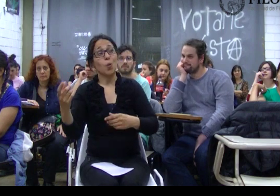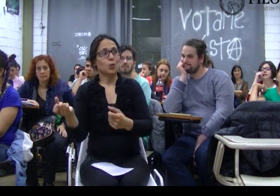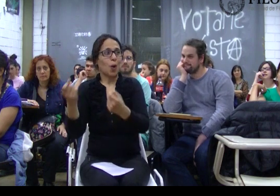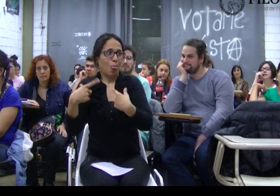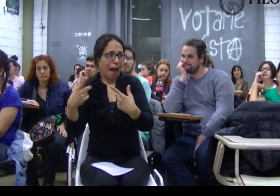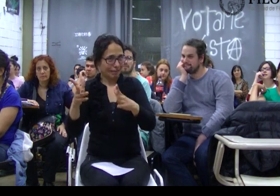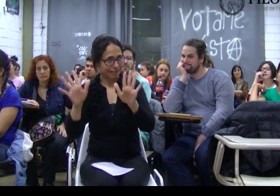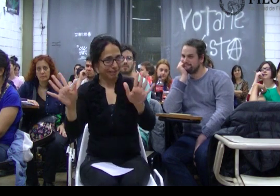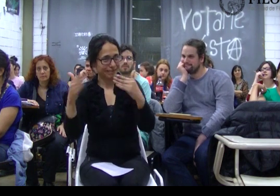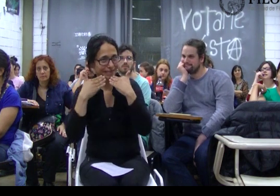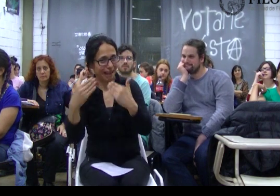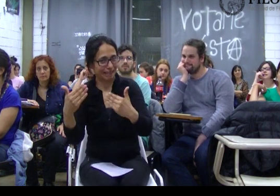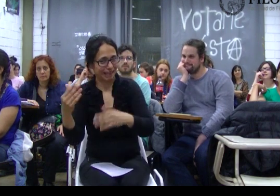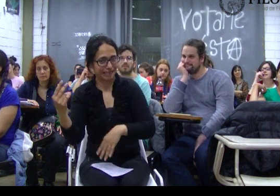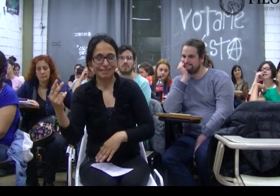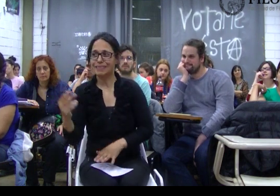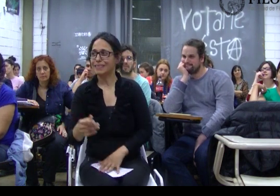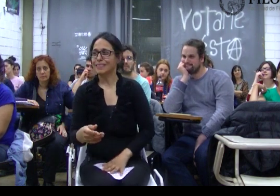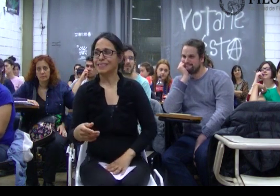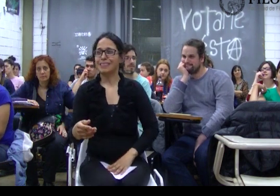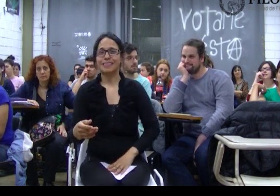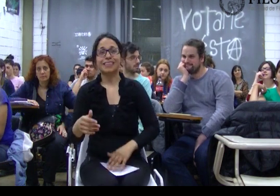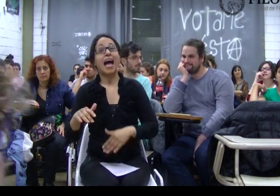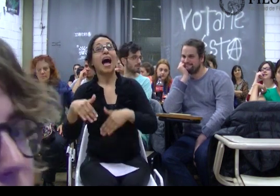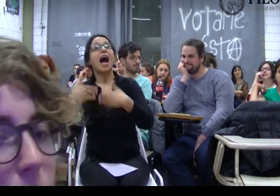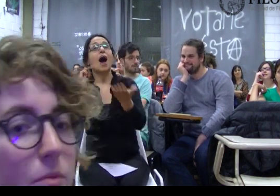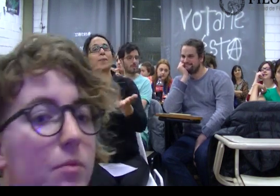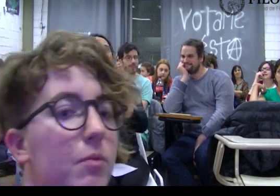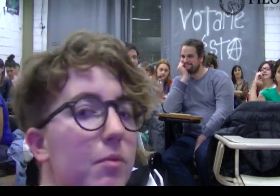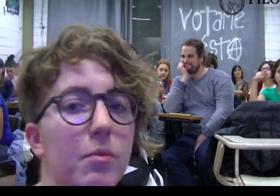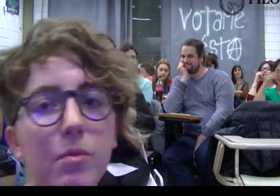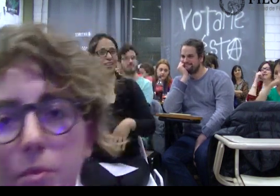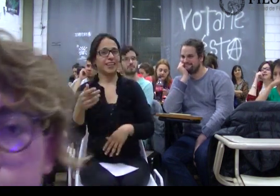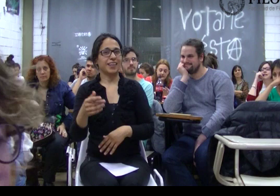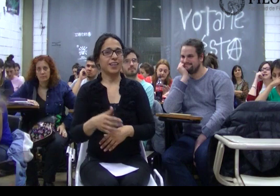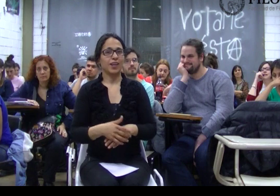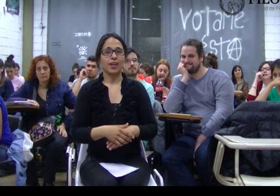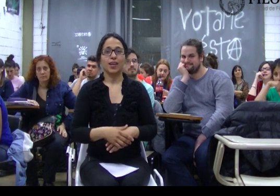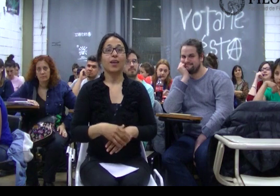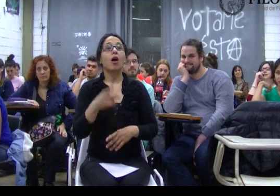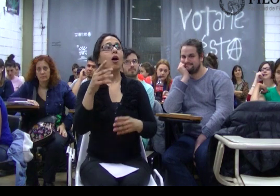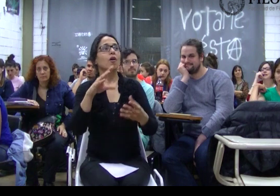mandaste. Ahora vemos que es una